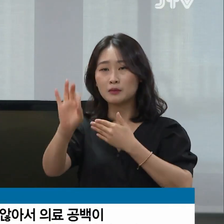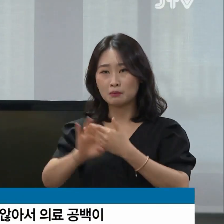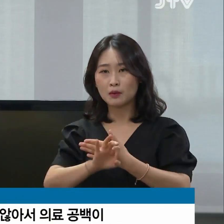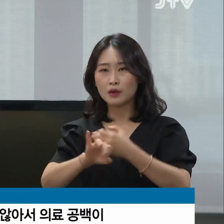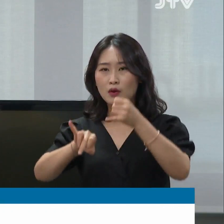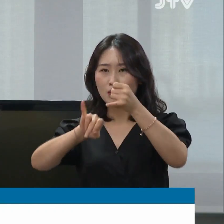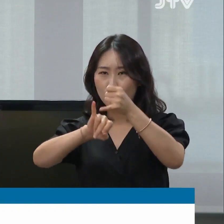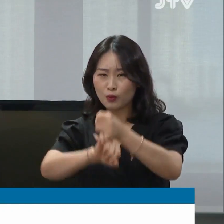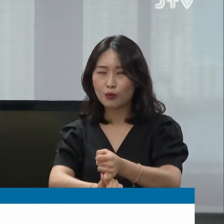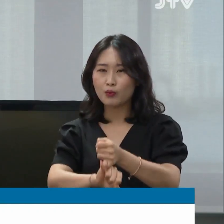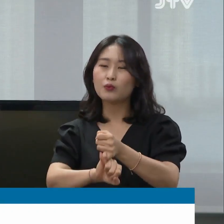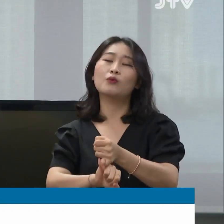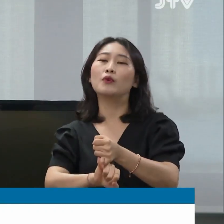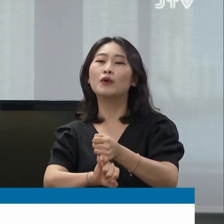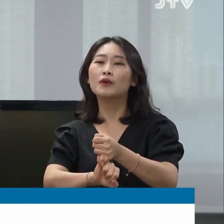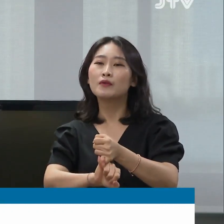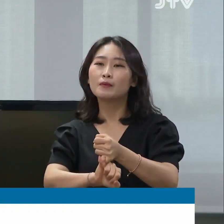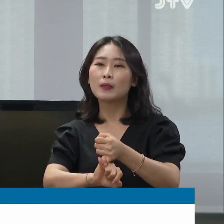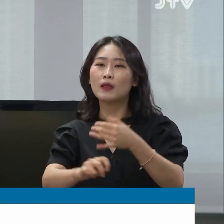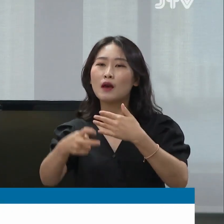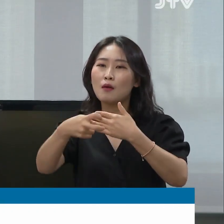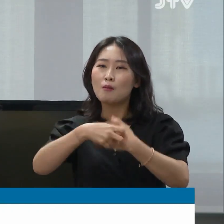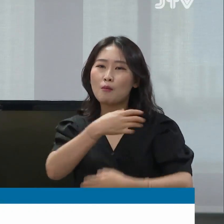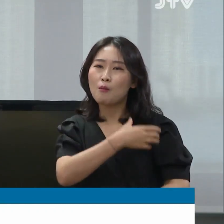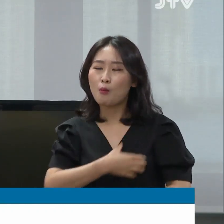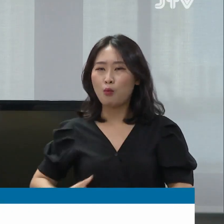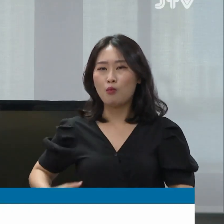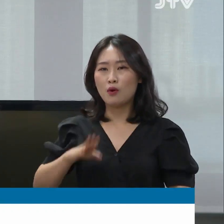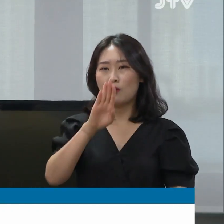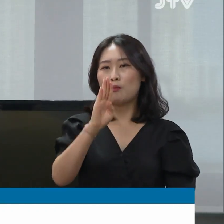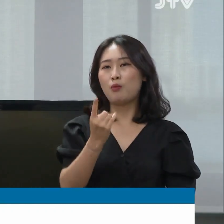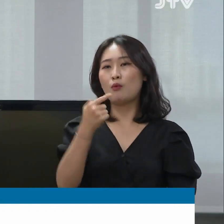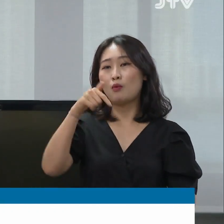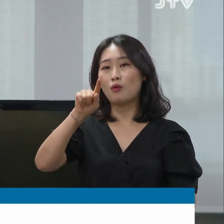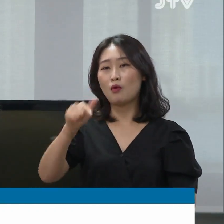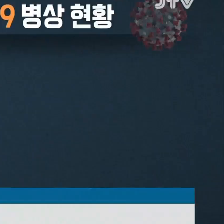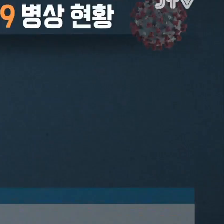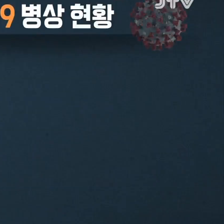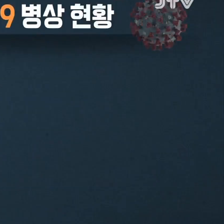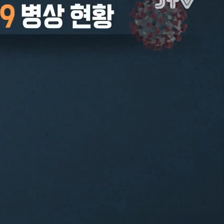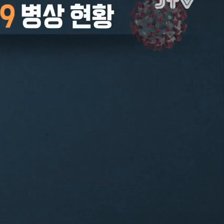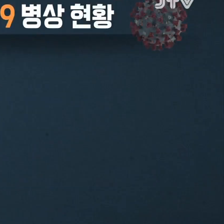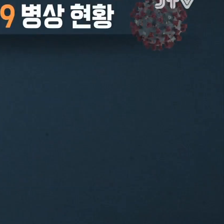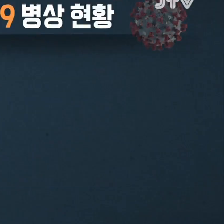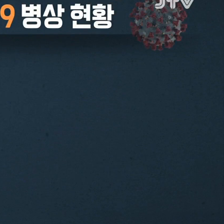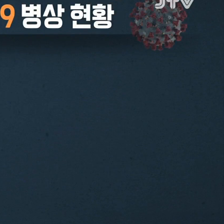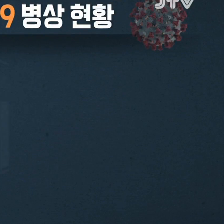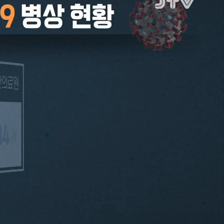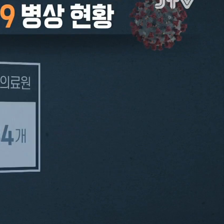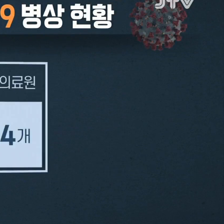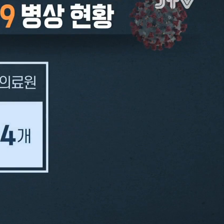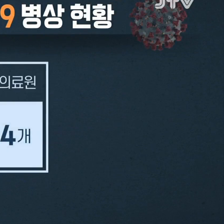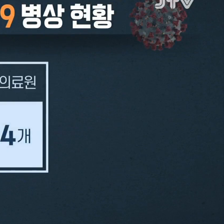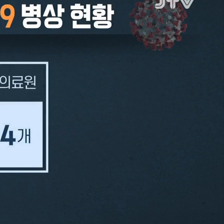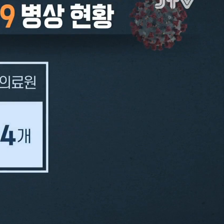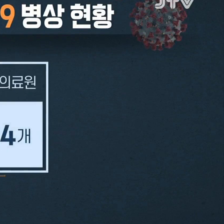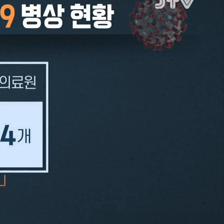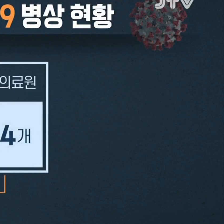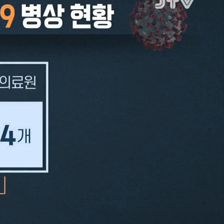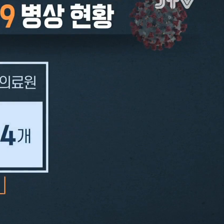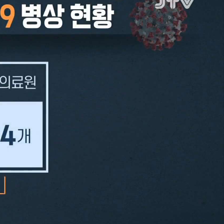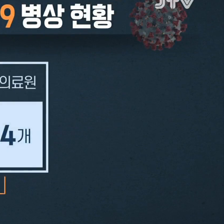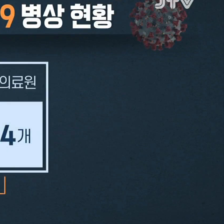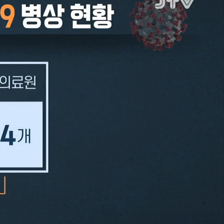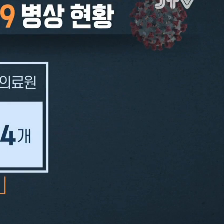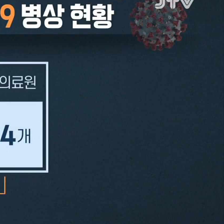반드시 보건소 선별진료소로 가셔야 됩니다. 전북의 코로나19 환자 전담